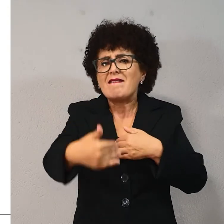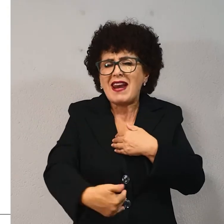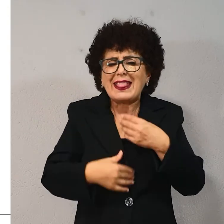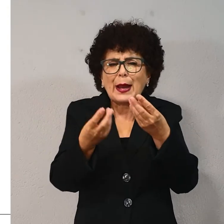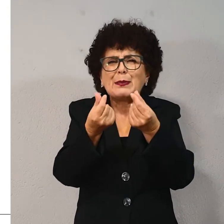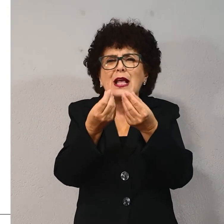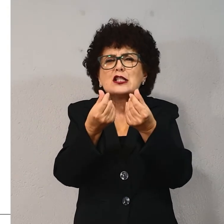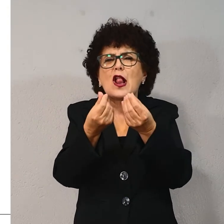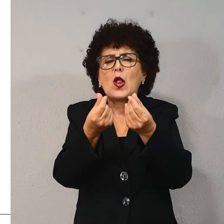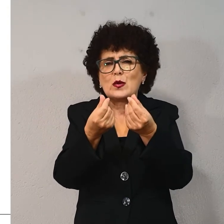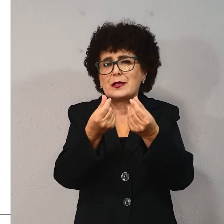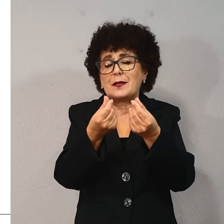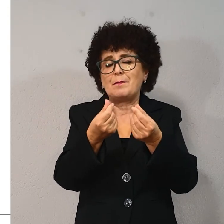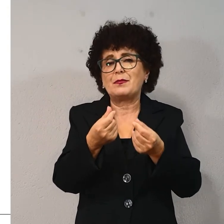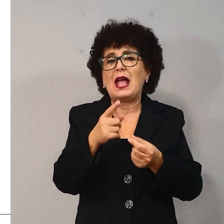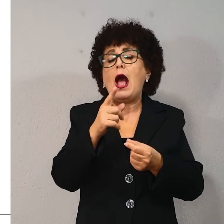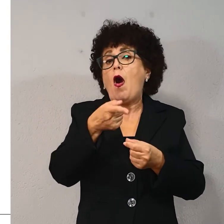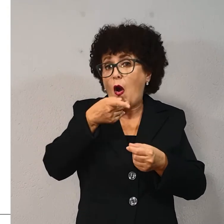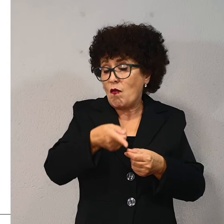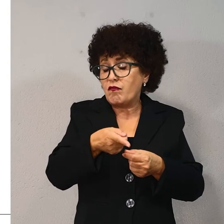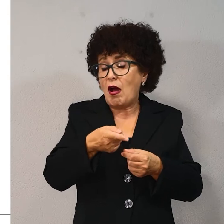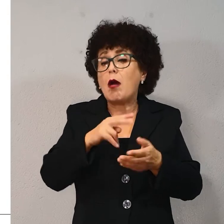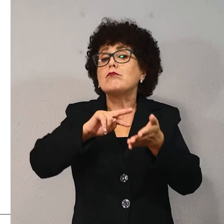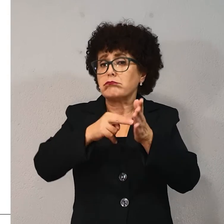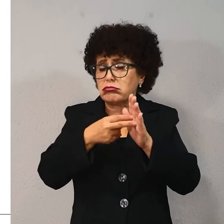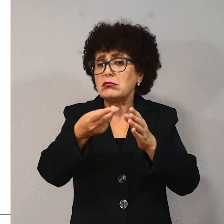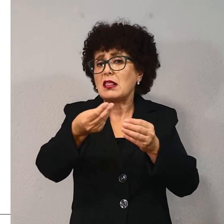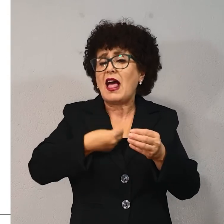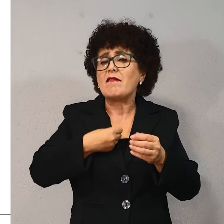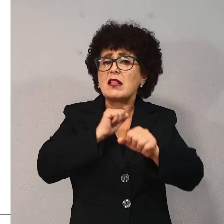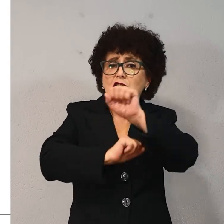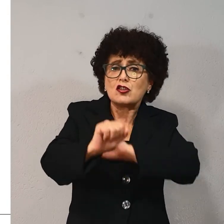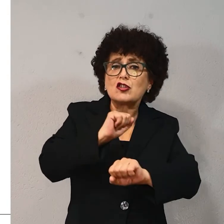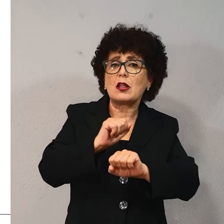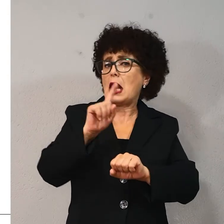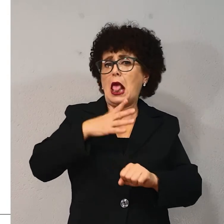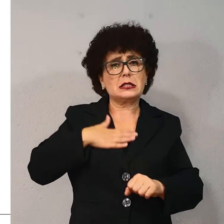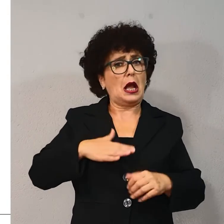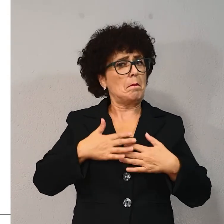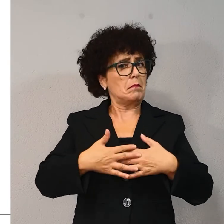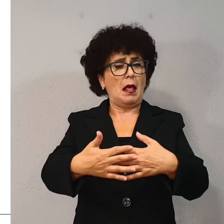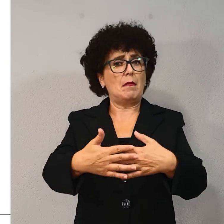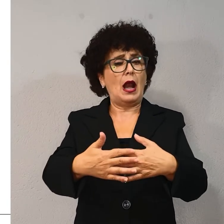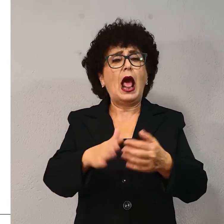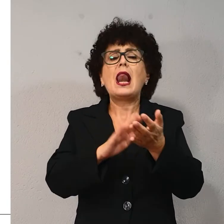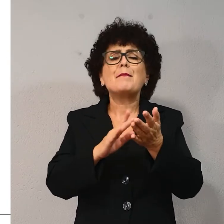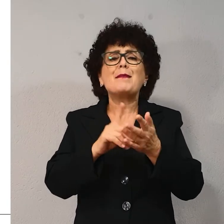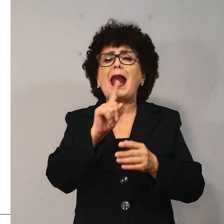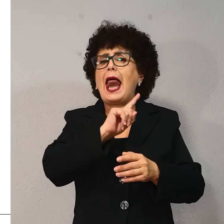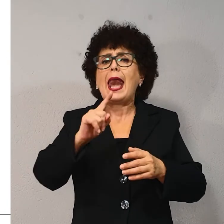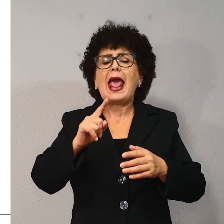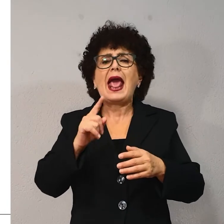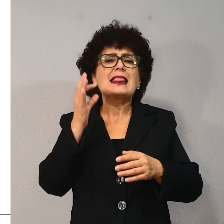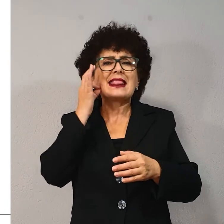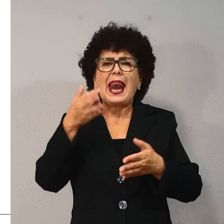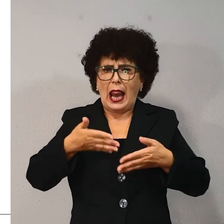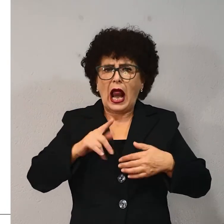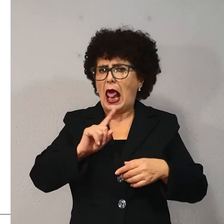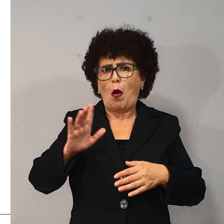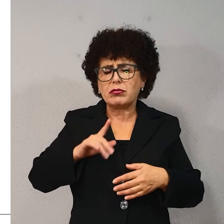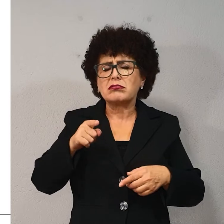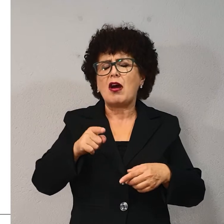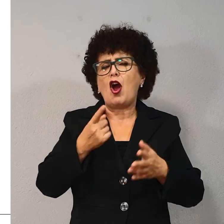слуз. Методот штити од непланирана бременост така што во неплодните денови шансата